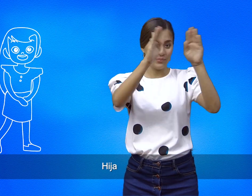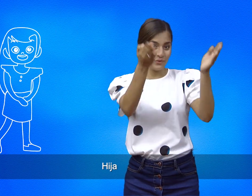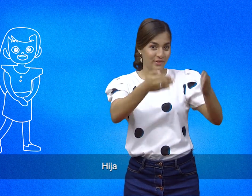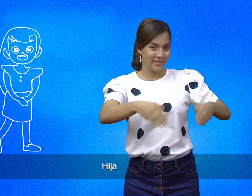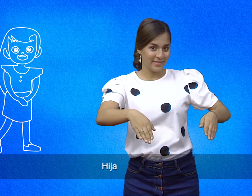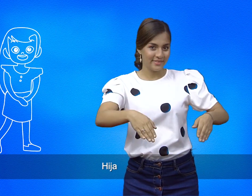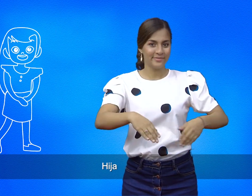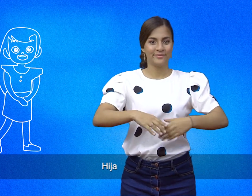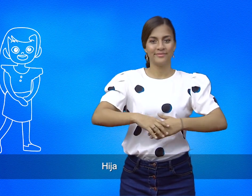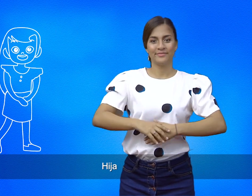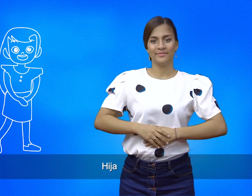Hija.